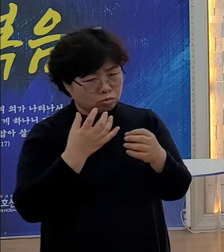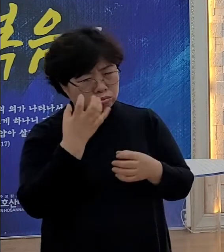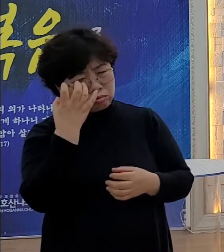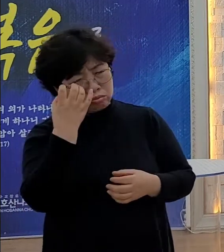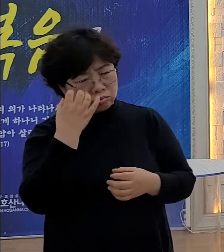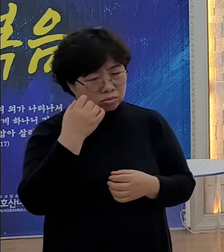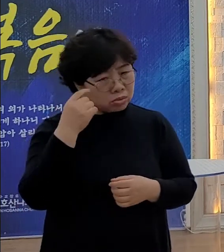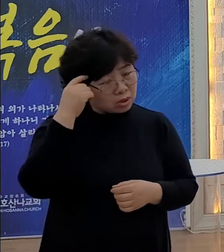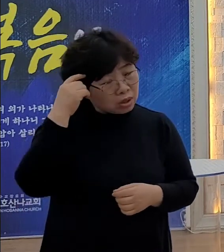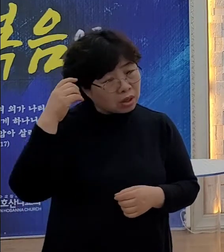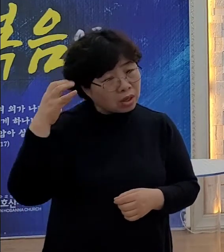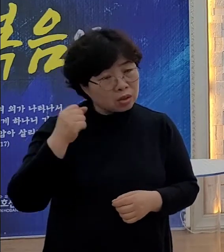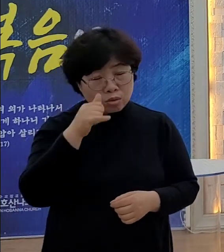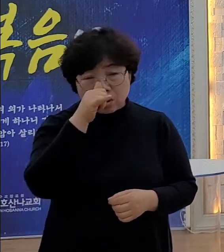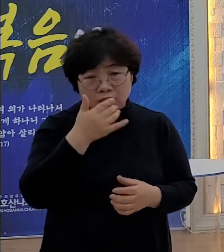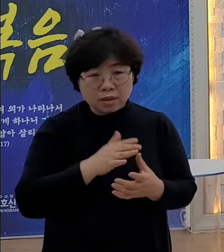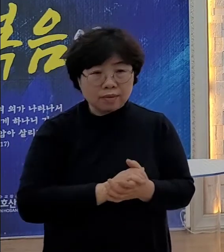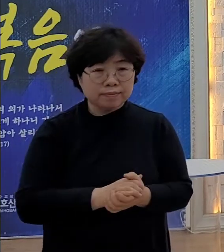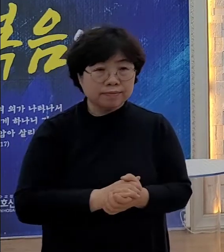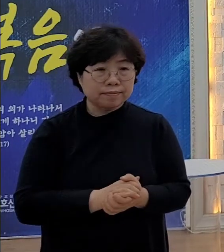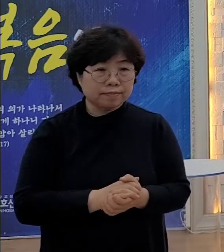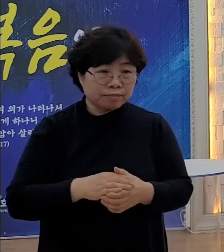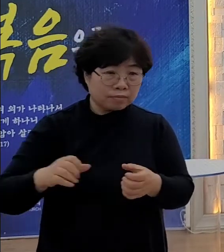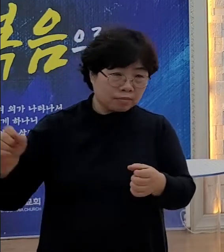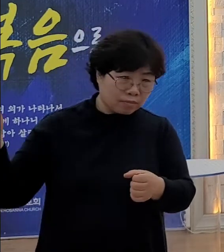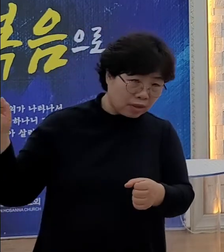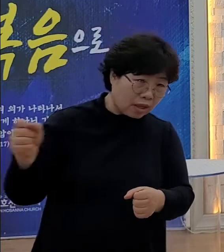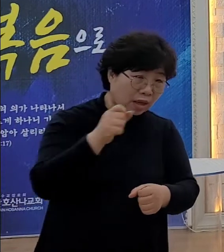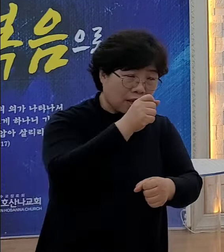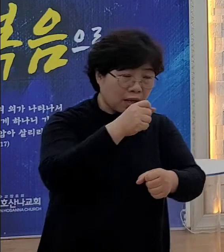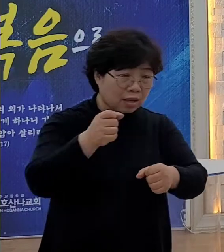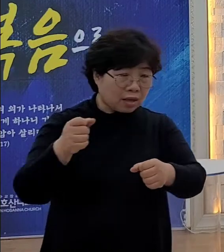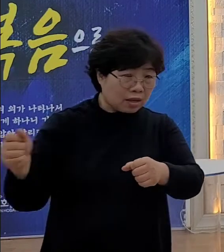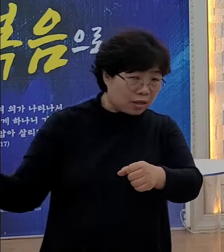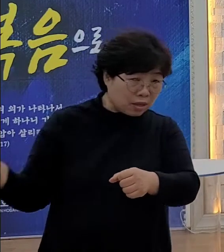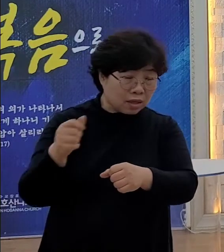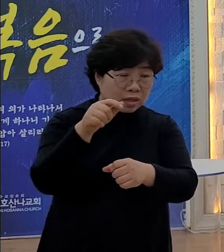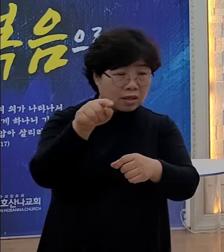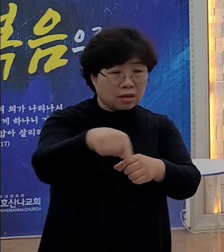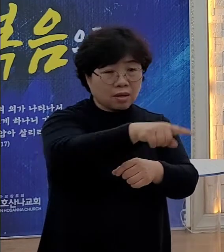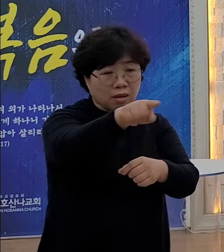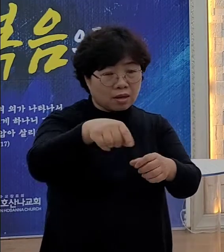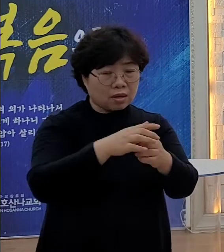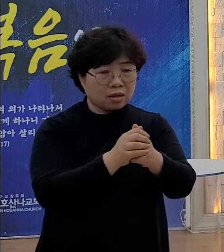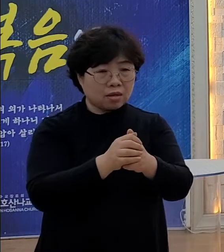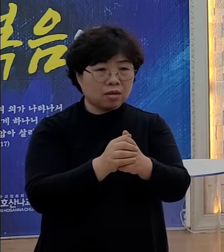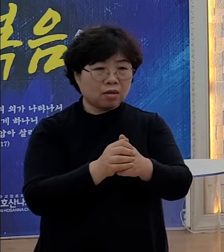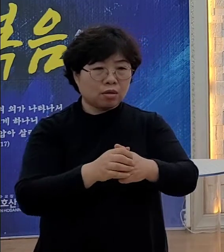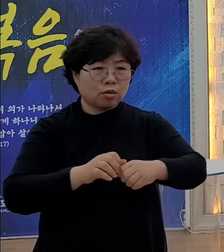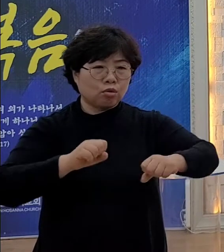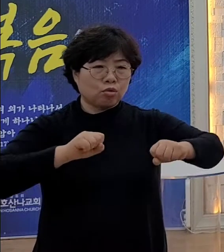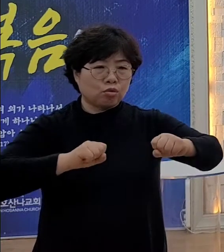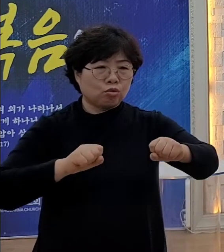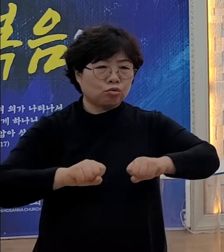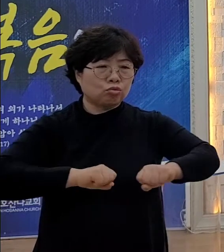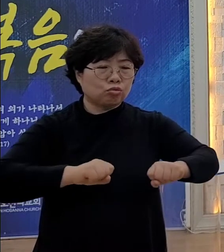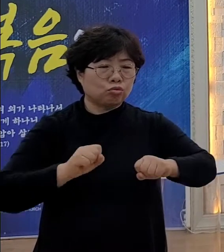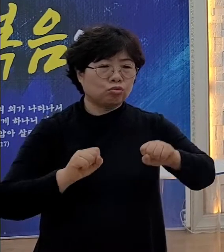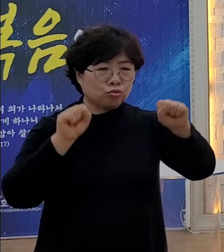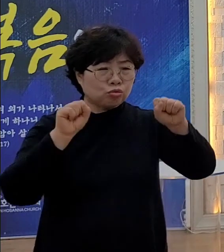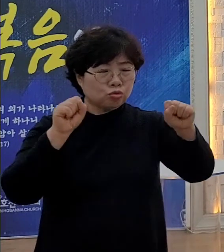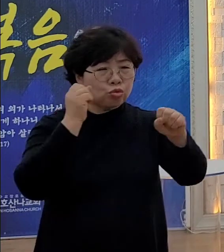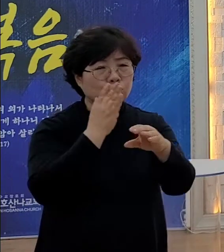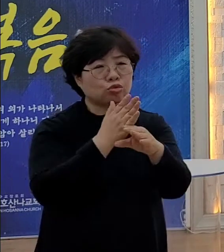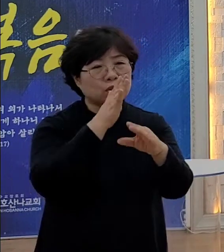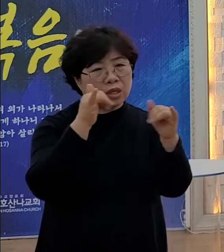있는데 그날따라 그 앞에 있는 테니스장에서 어떤 사람들이 테니스를 치고 있어요.